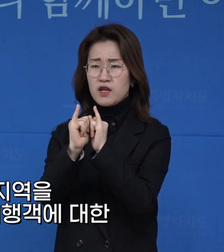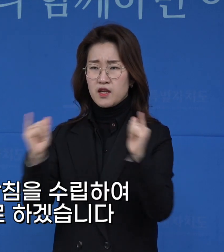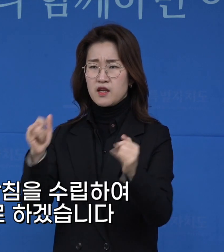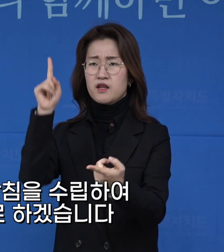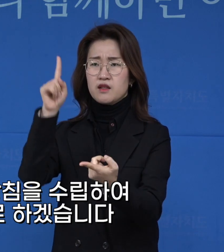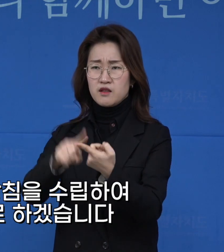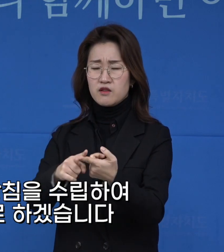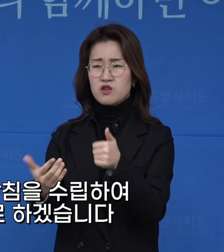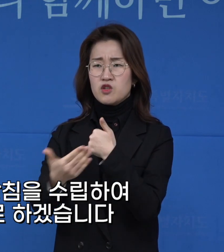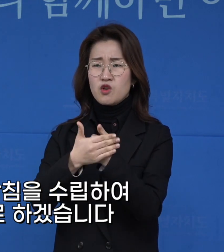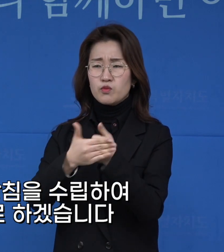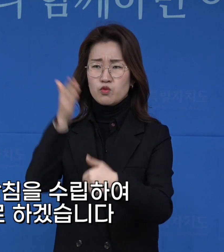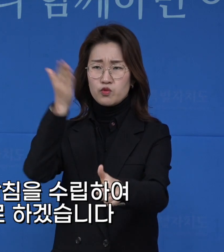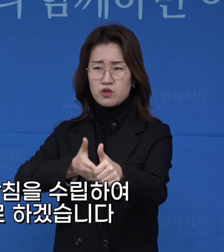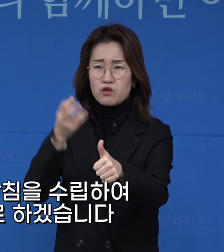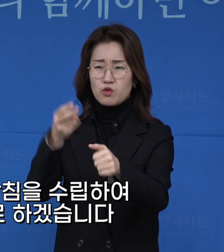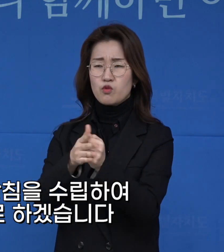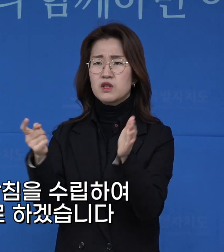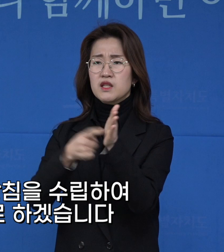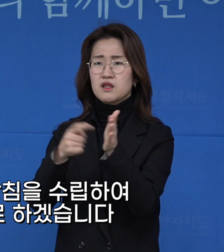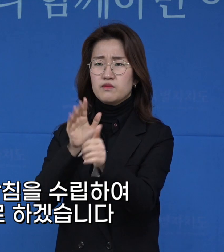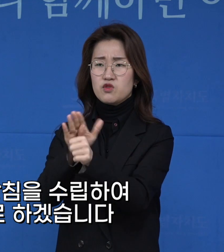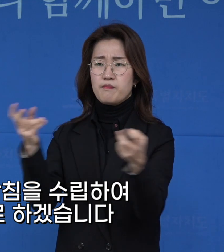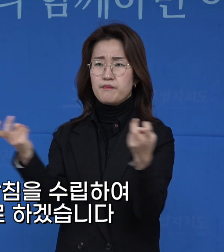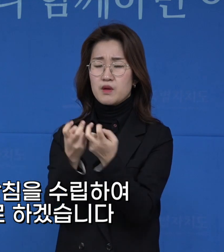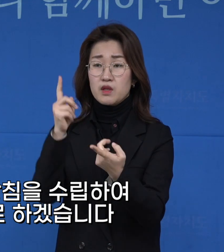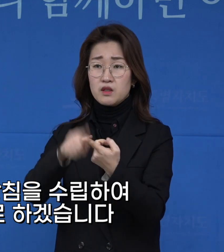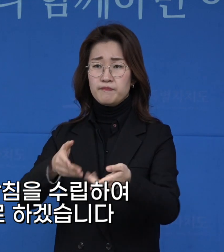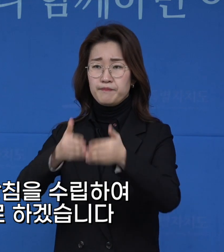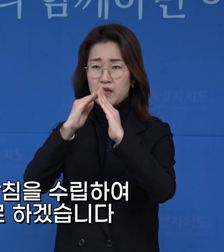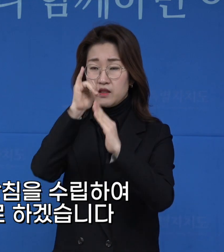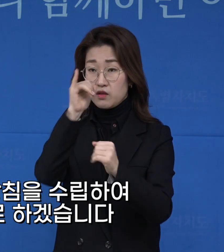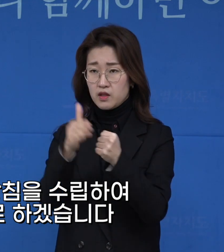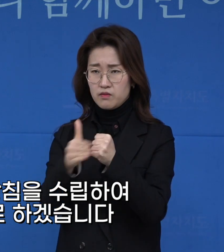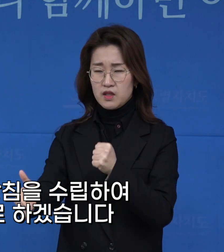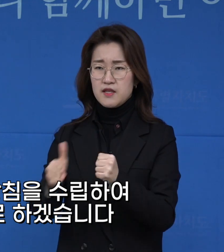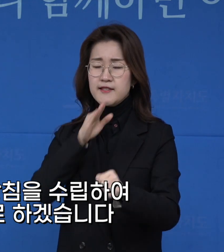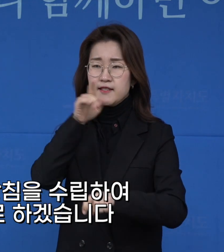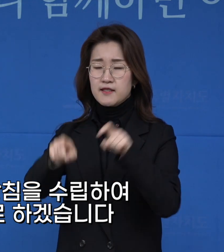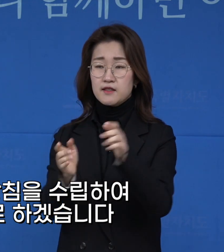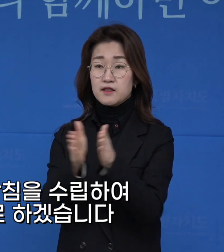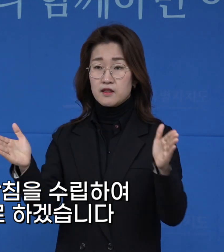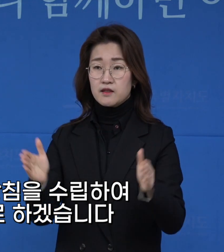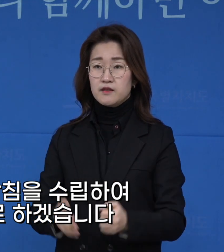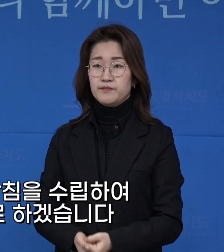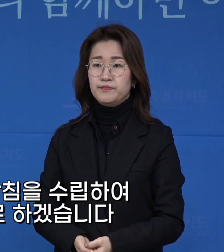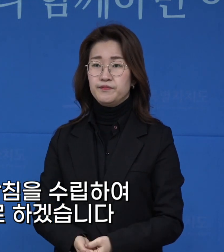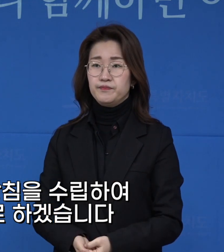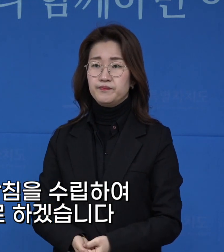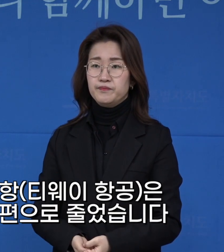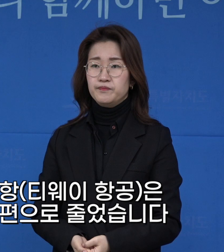대한 협조요청 빛 긴급지원 방침 을 수립하여 세계 들어가게 되어 있습니다